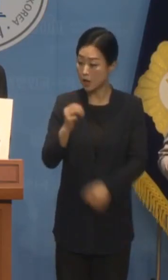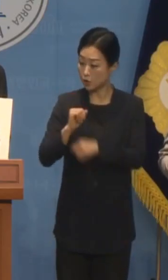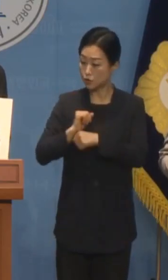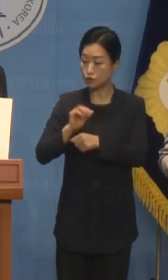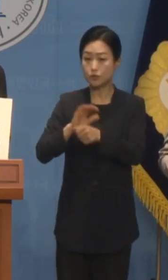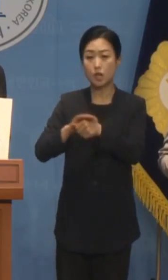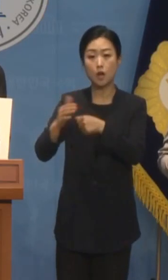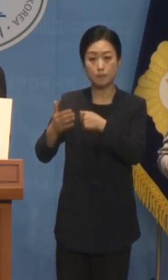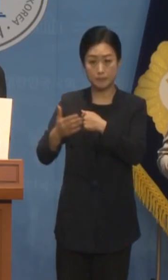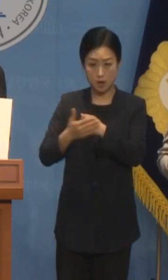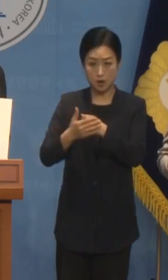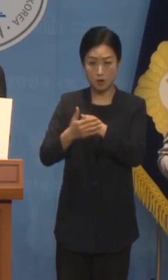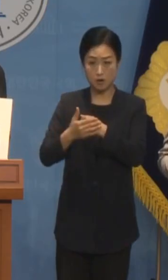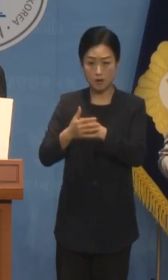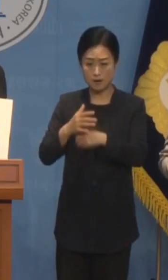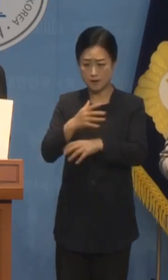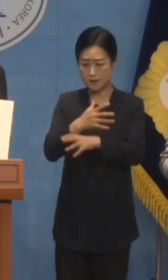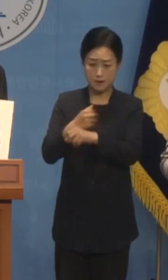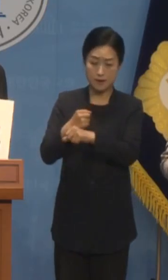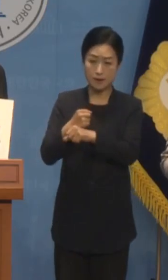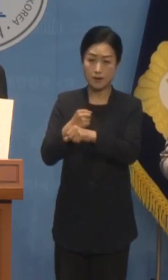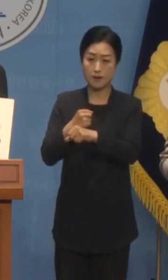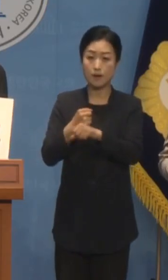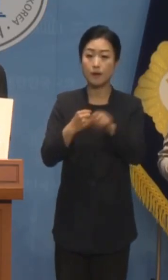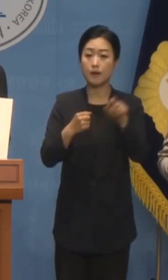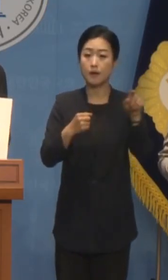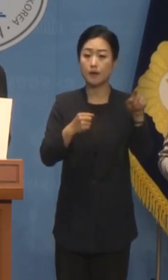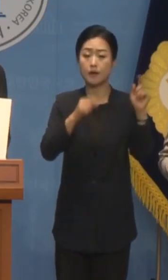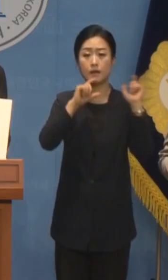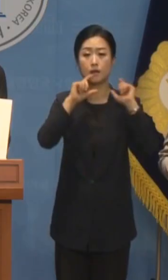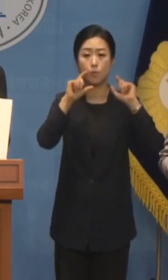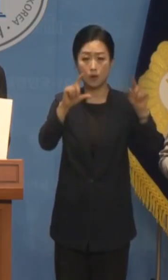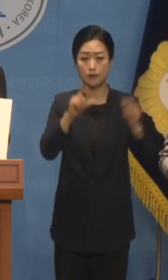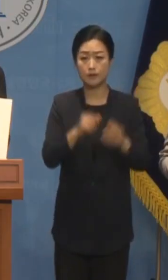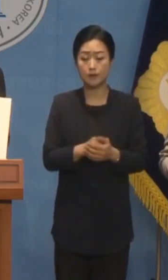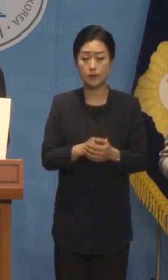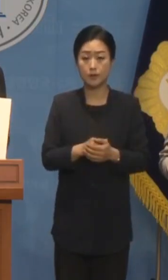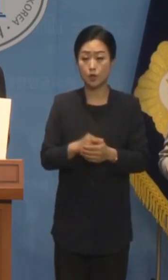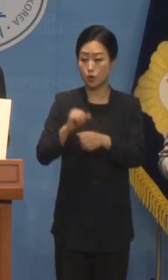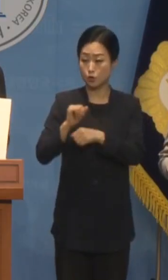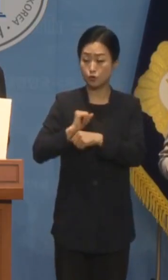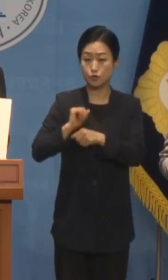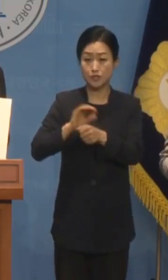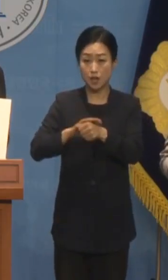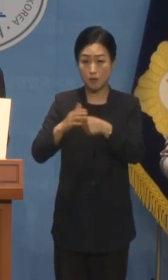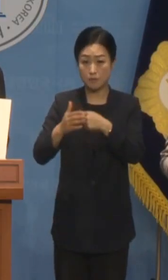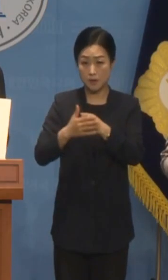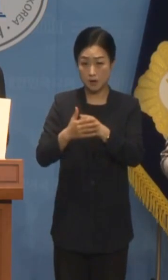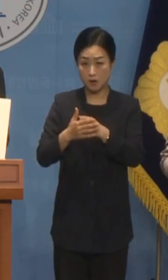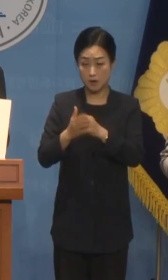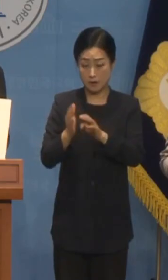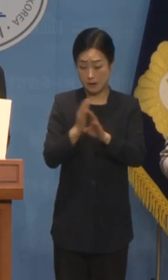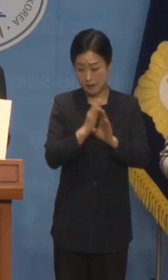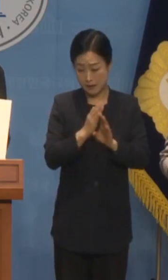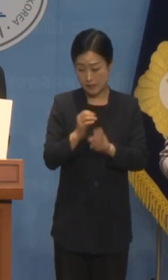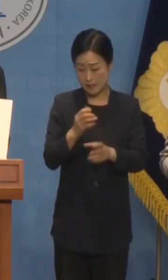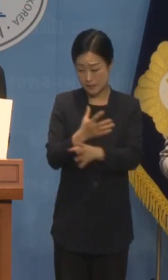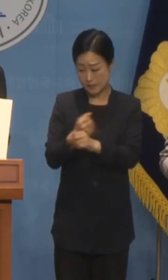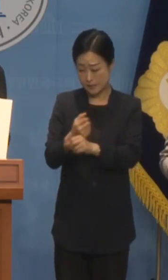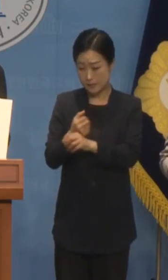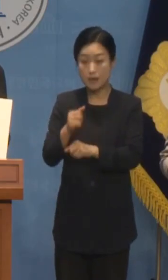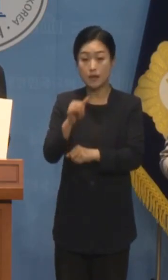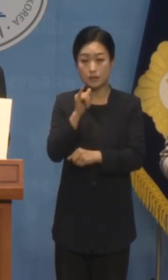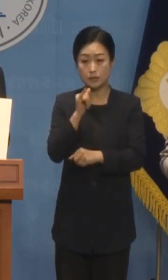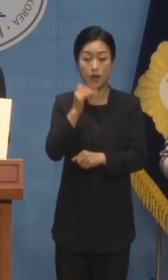없는 불가역적인 조치로 만들겠다라고 공언하면서 각종 군사협력을 이어가고 있습니다.